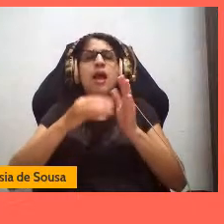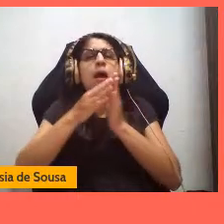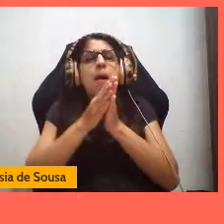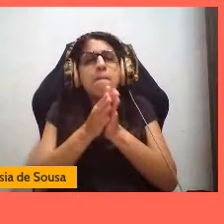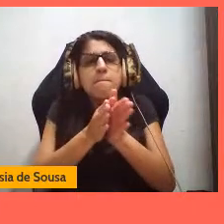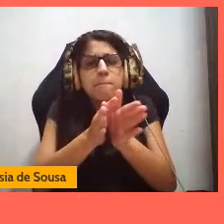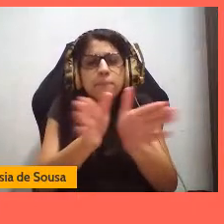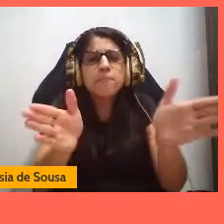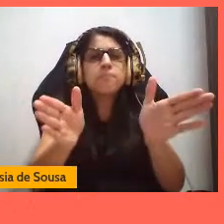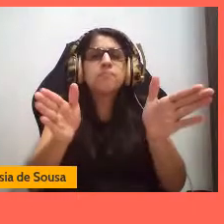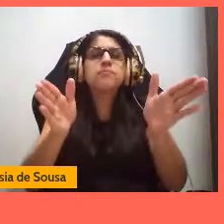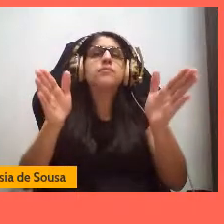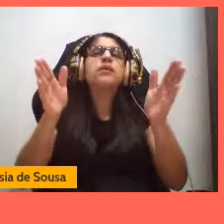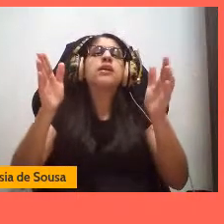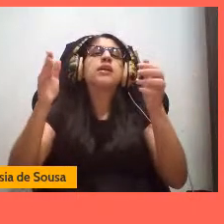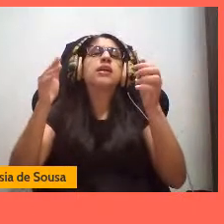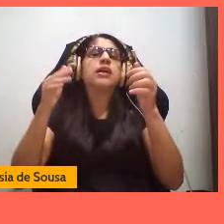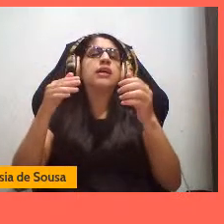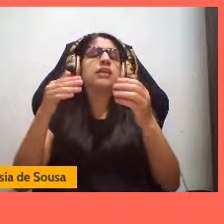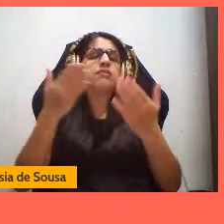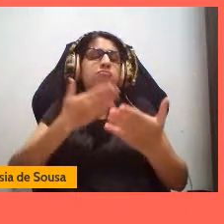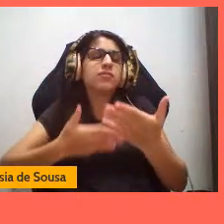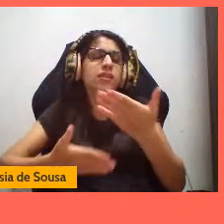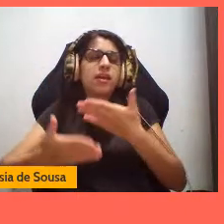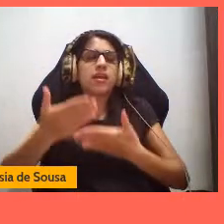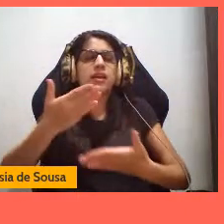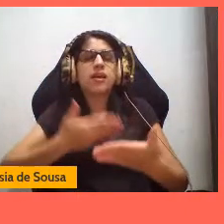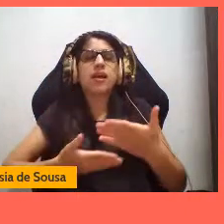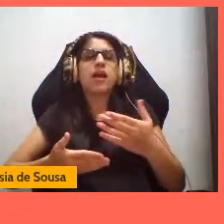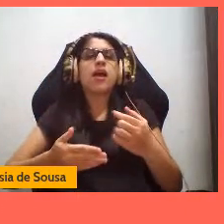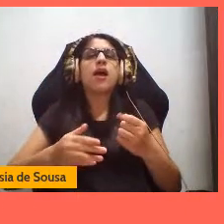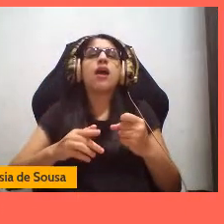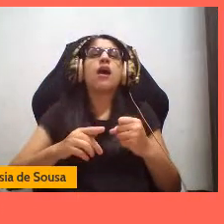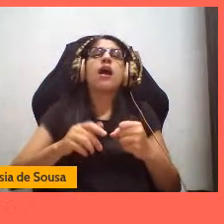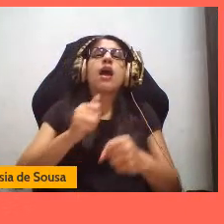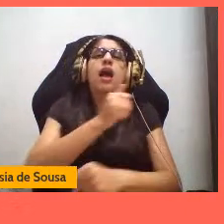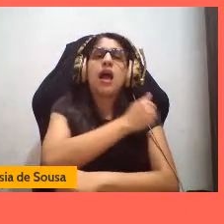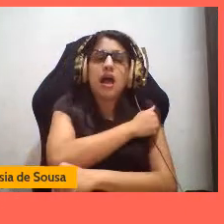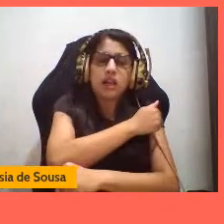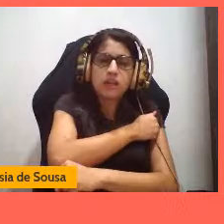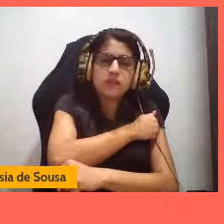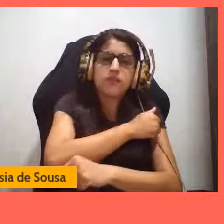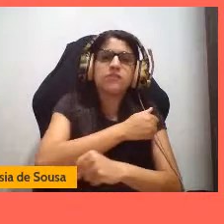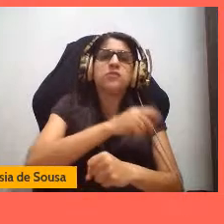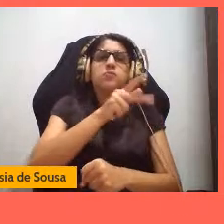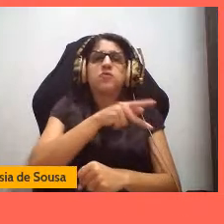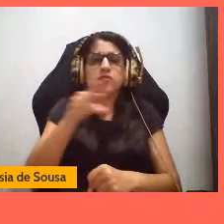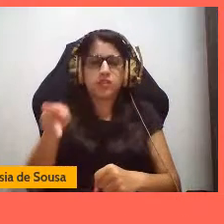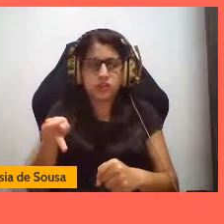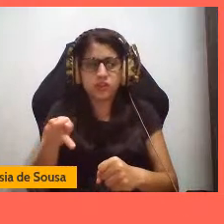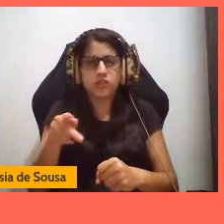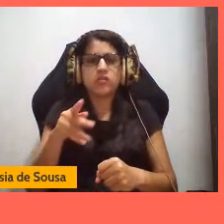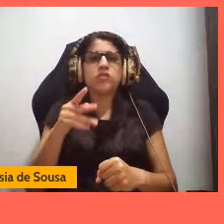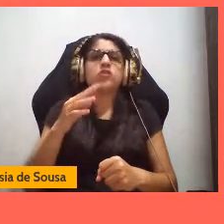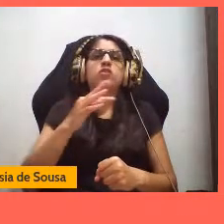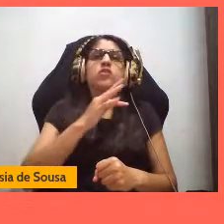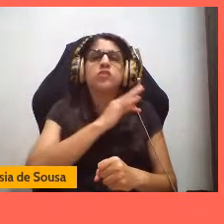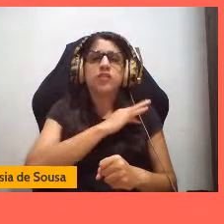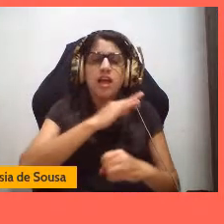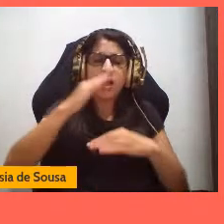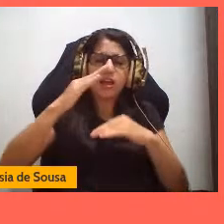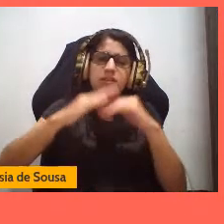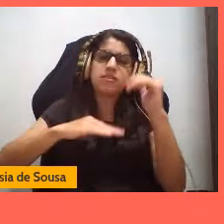Abrir pontes, integrar a comunidade acadêmica, docentes, discentes, técnicos